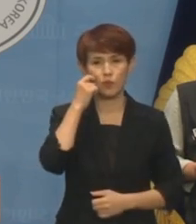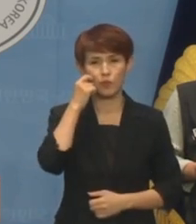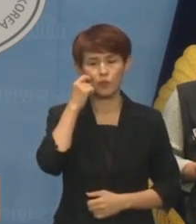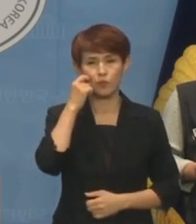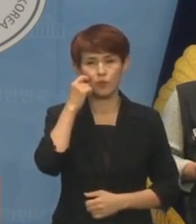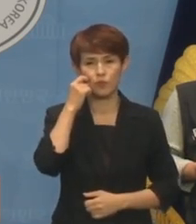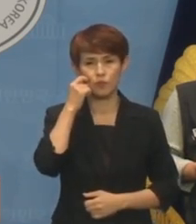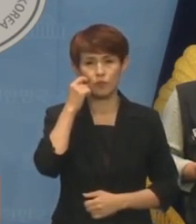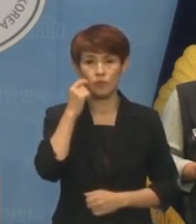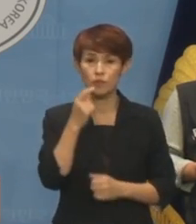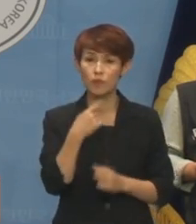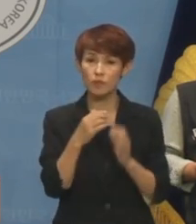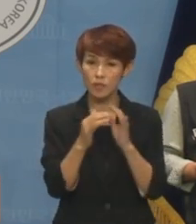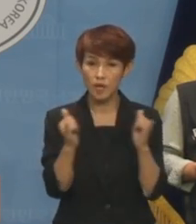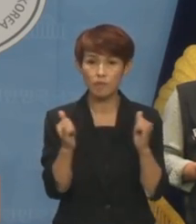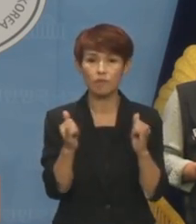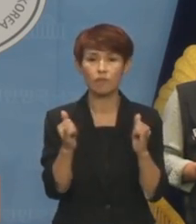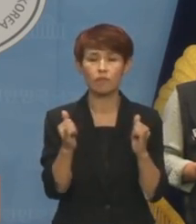부차되었던 주체들의